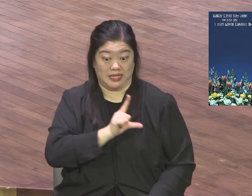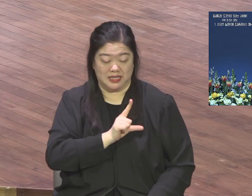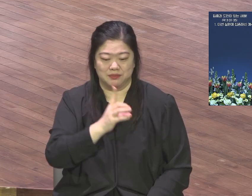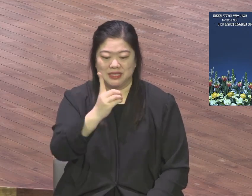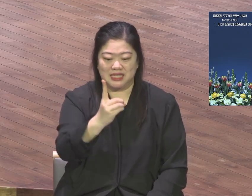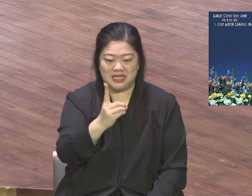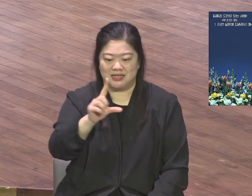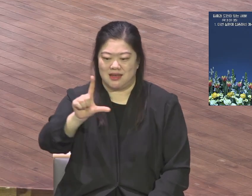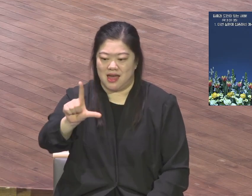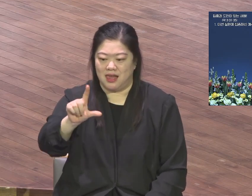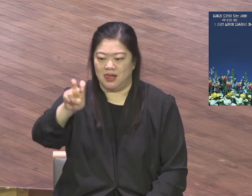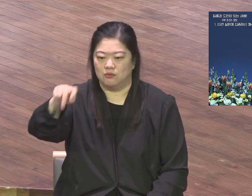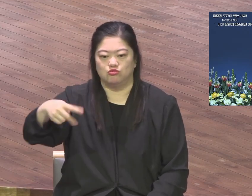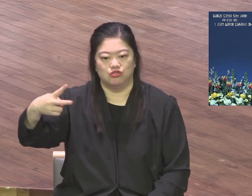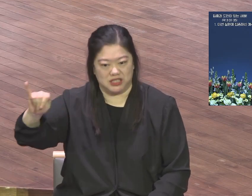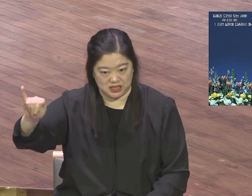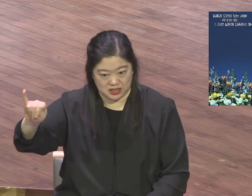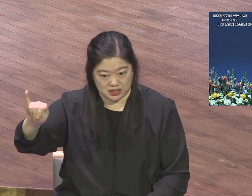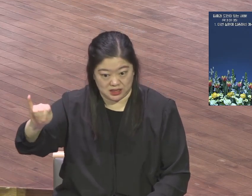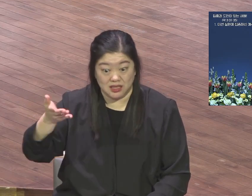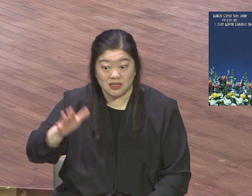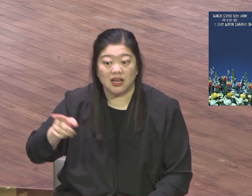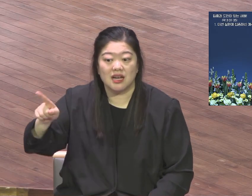무디 돌았다 저거